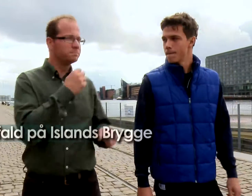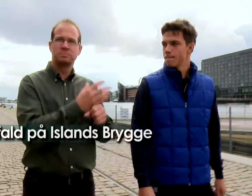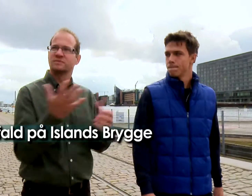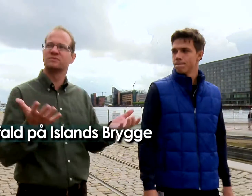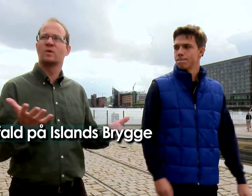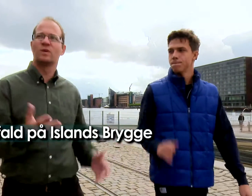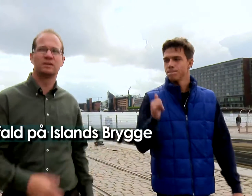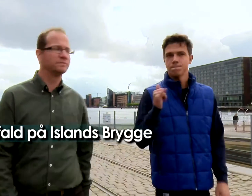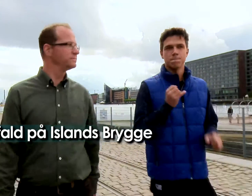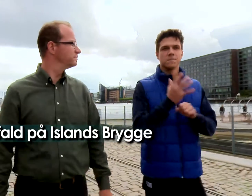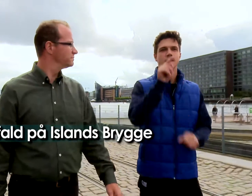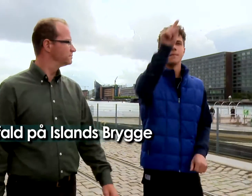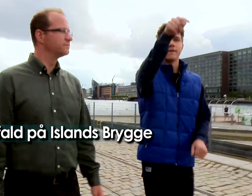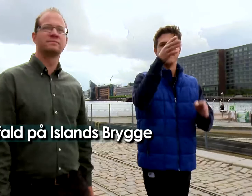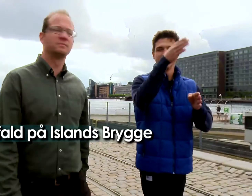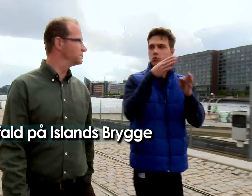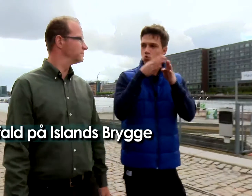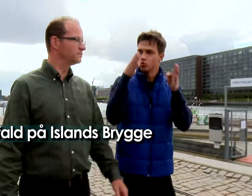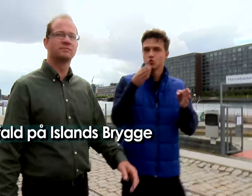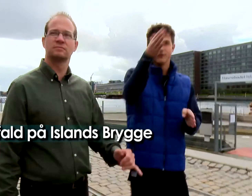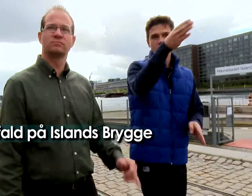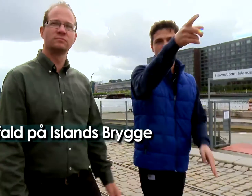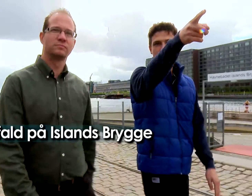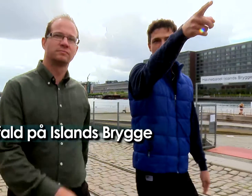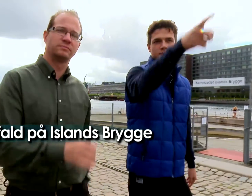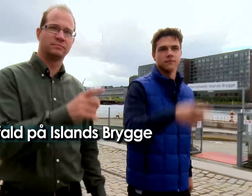Kan du ikke vise mig, hvor det skete? Jo, det er sket herovre ved huset.